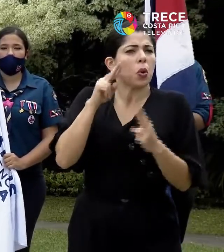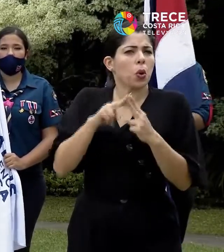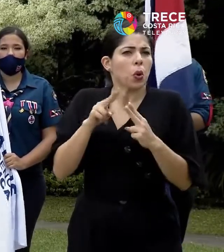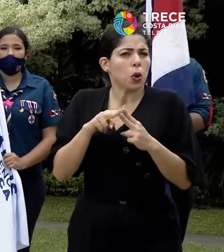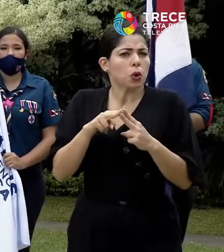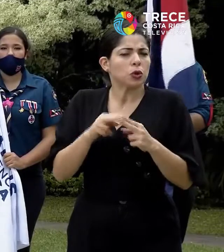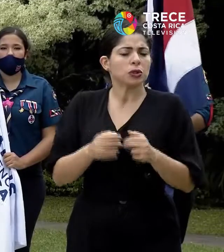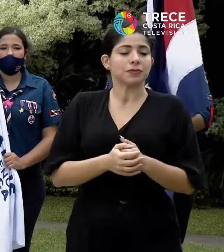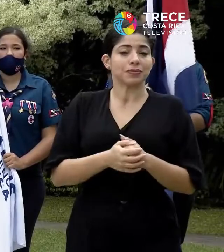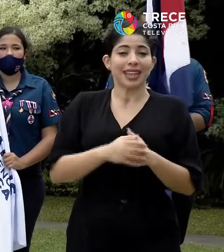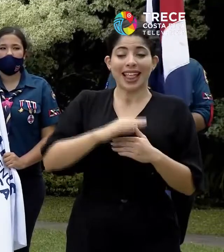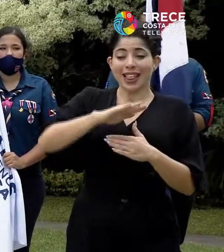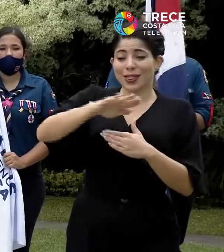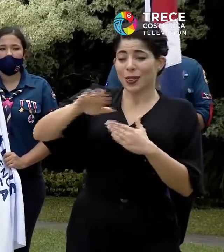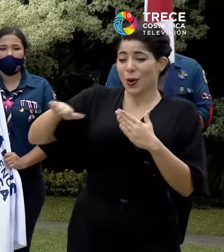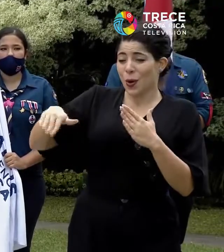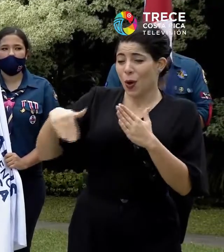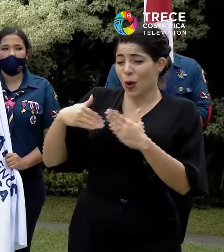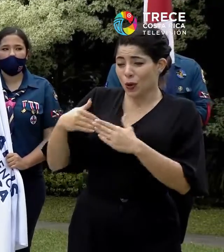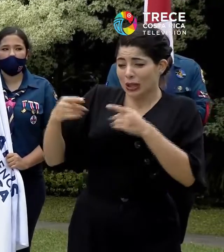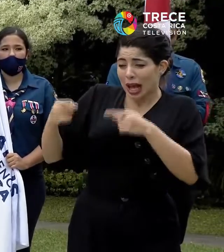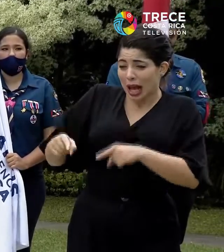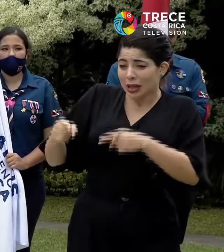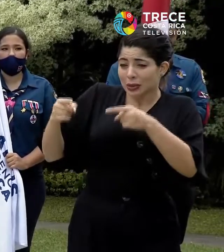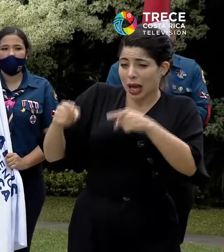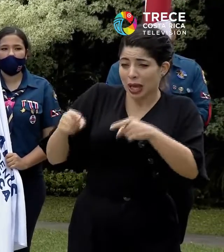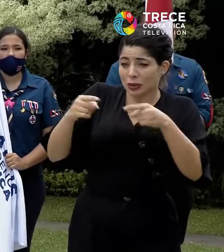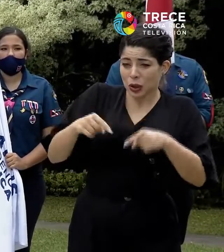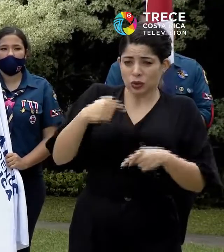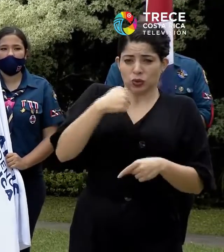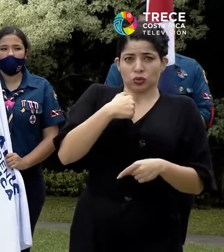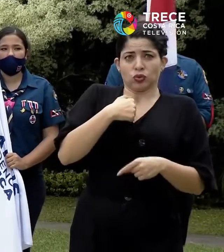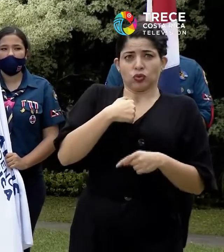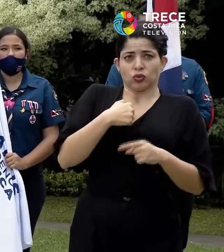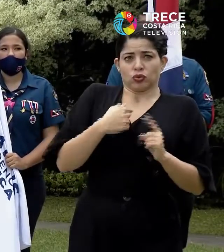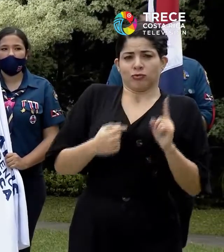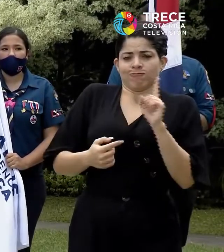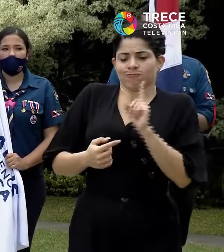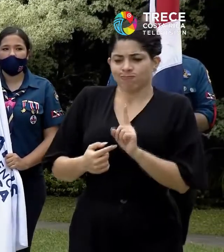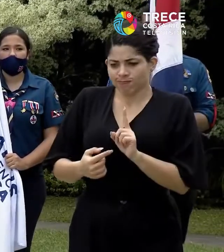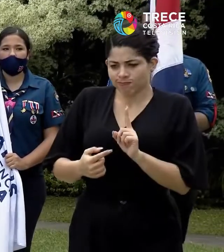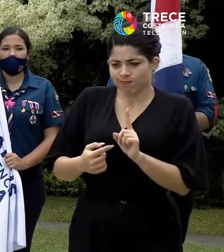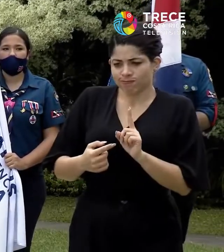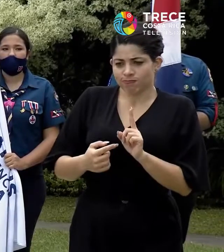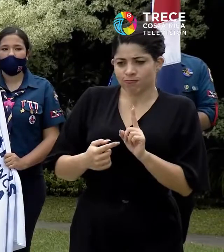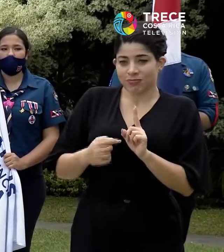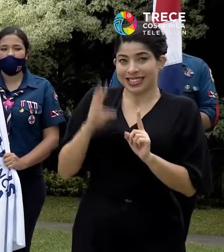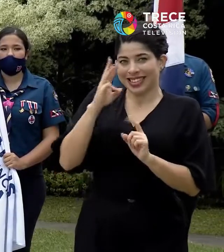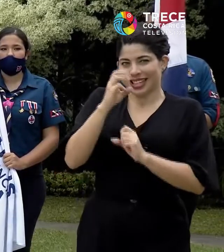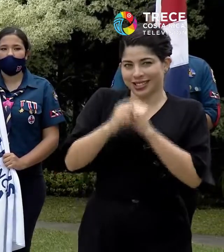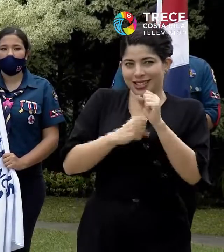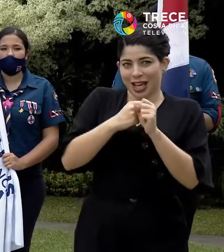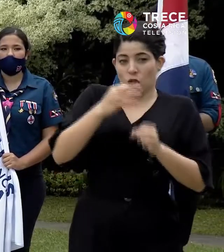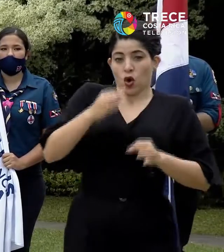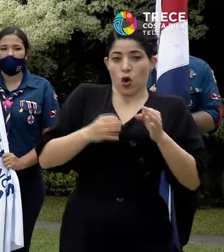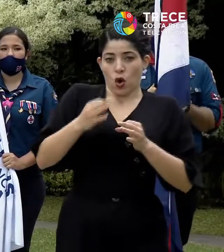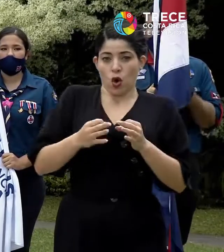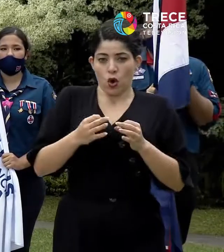que de todas y todos los casos que he tratado en 6 años en la